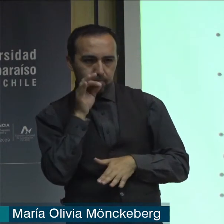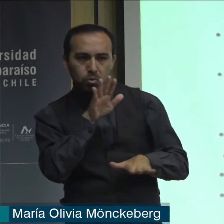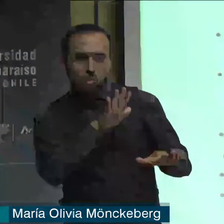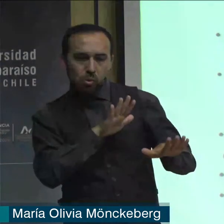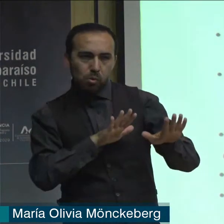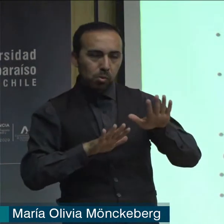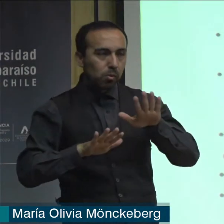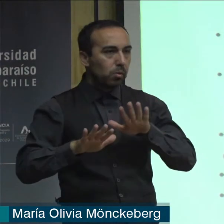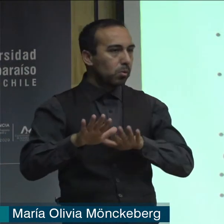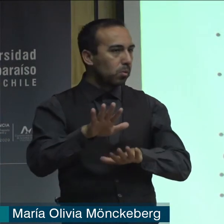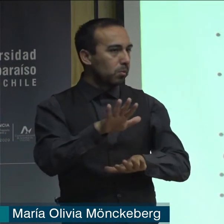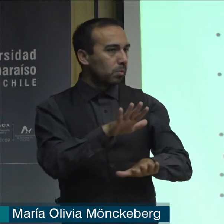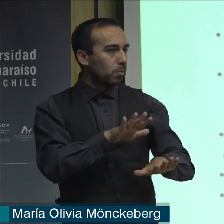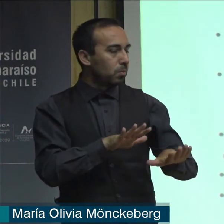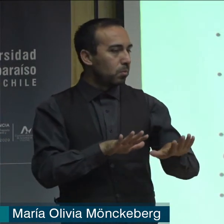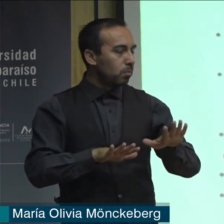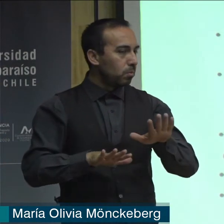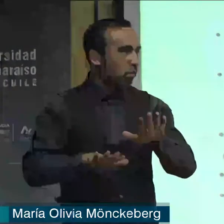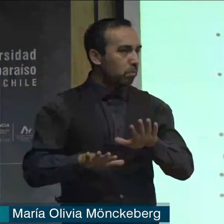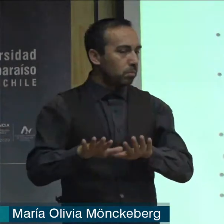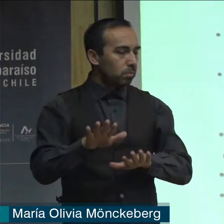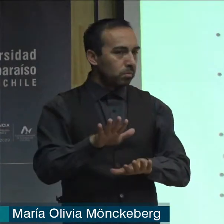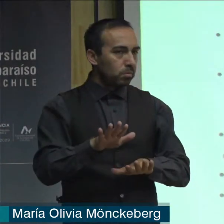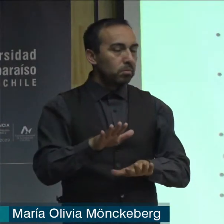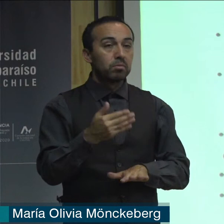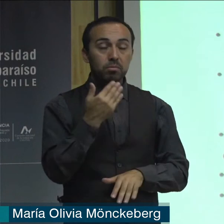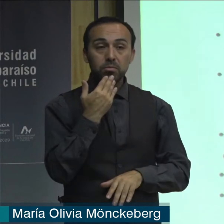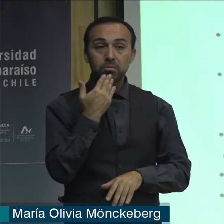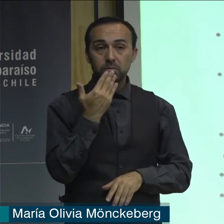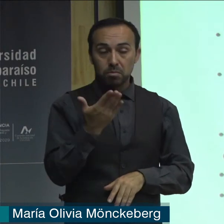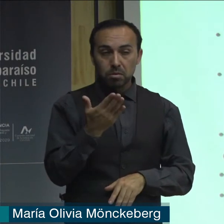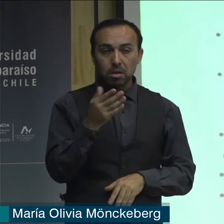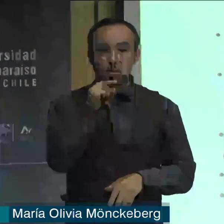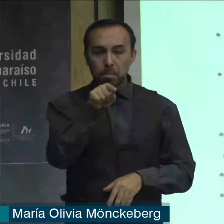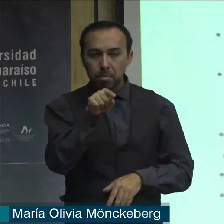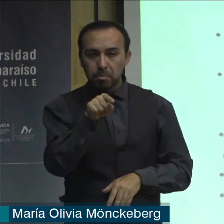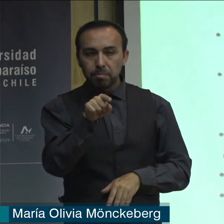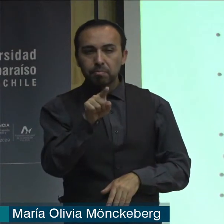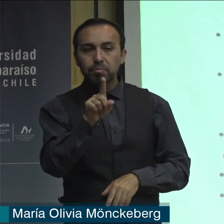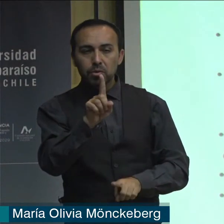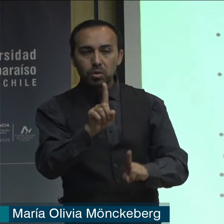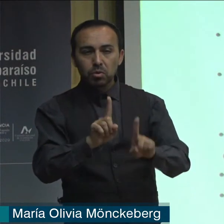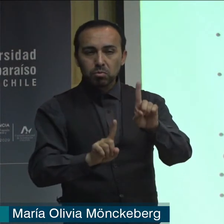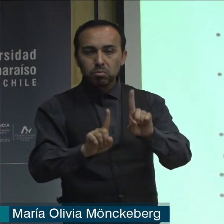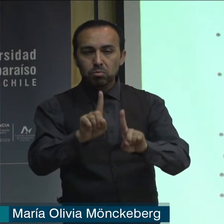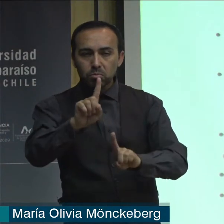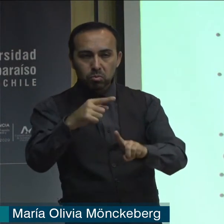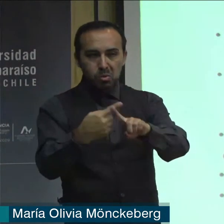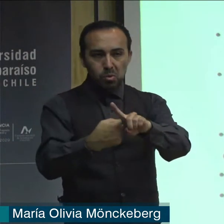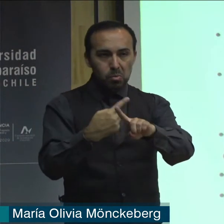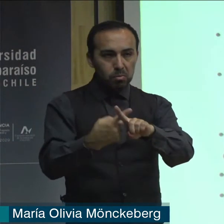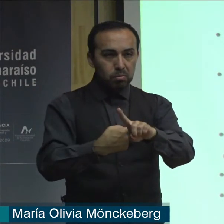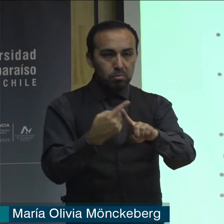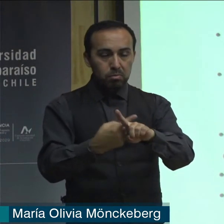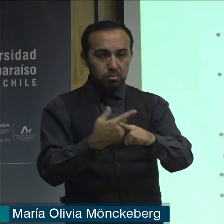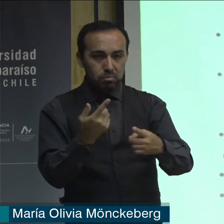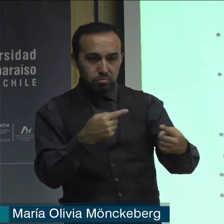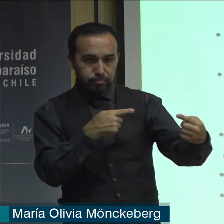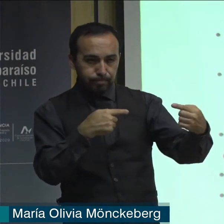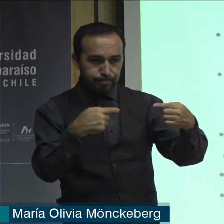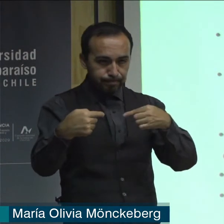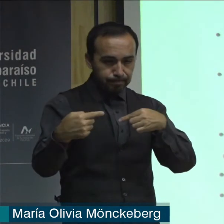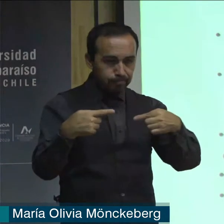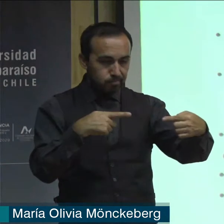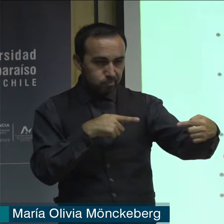más hay por ahí un unos diálogo o unas discusiones que se generan en que